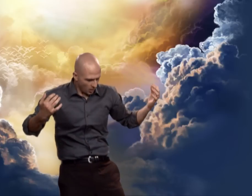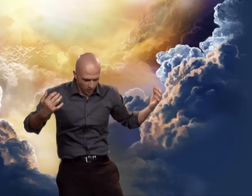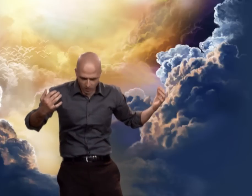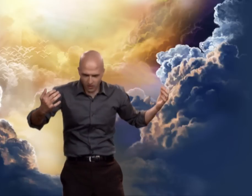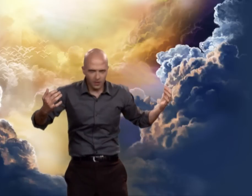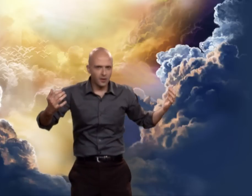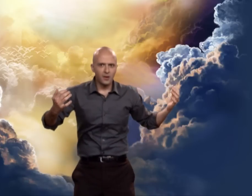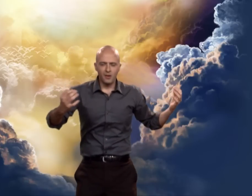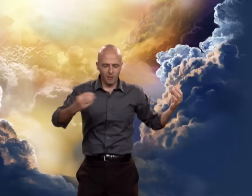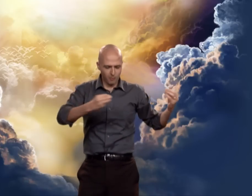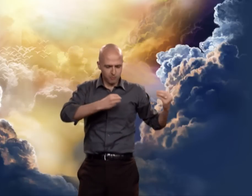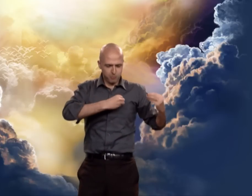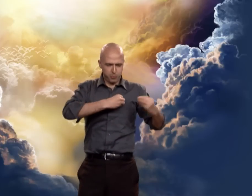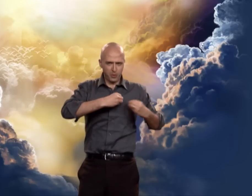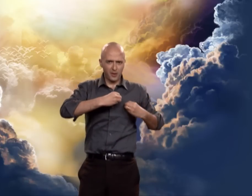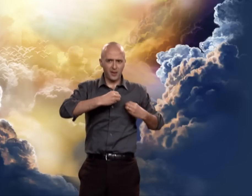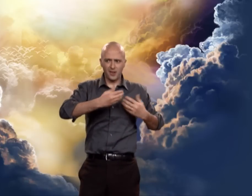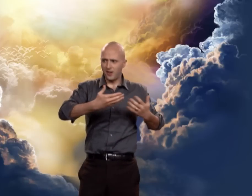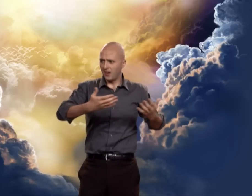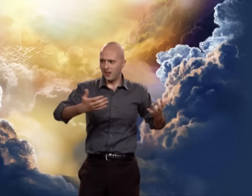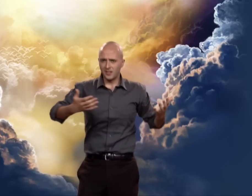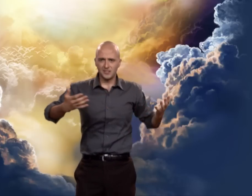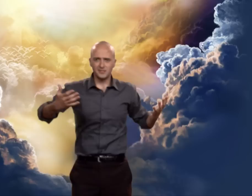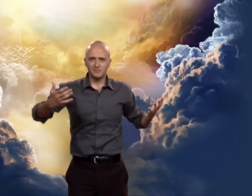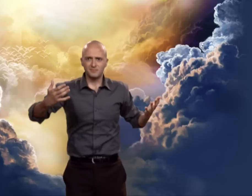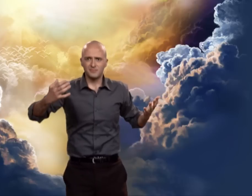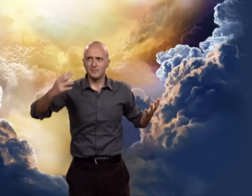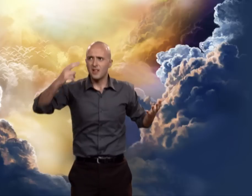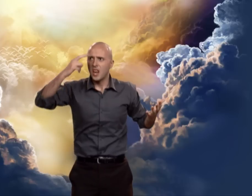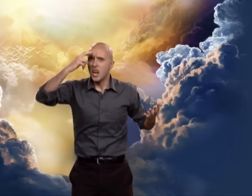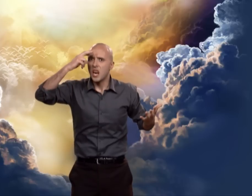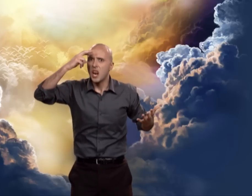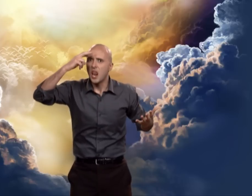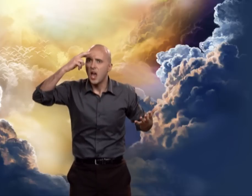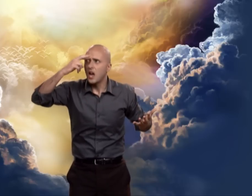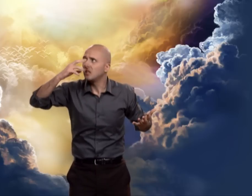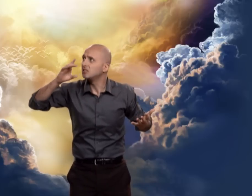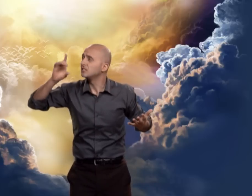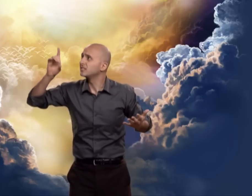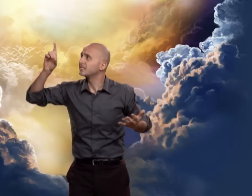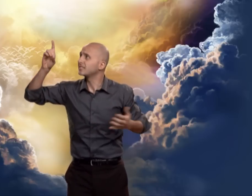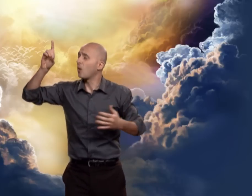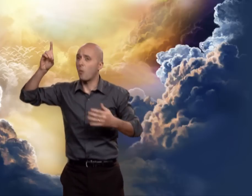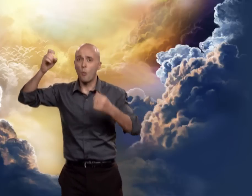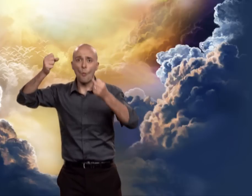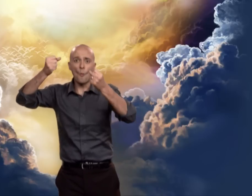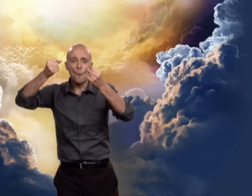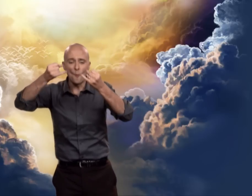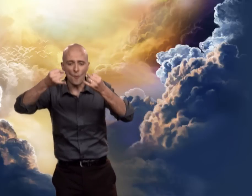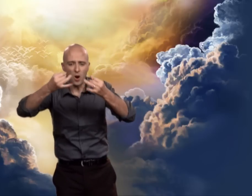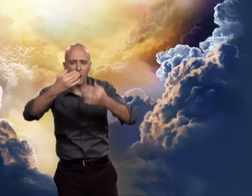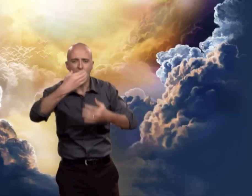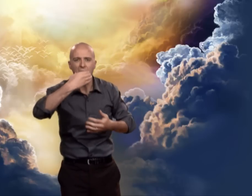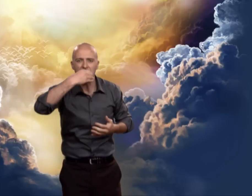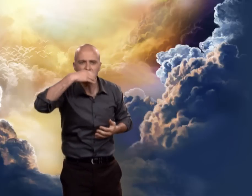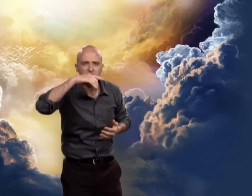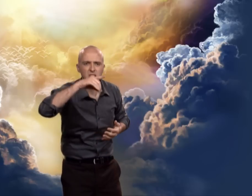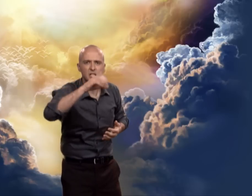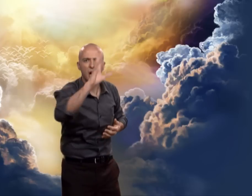Deus disse: no dia em que dela comer, certamente você morrerá. Mas como Adão compreendeu o